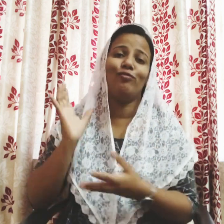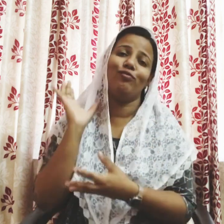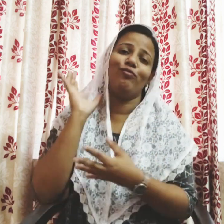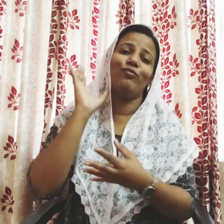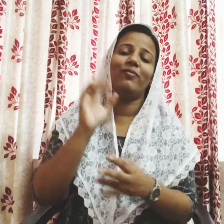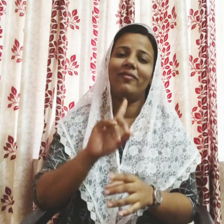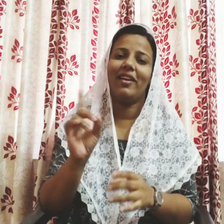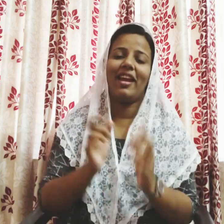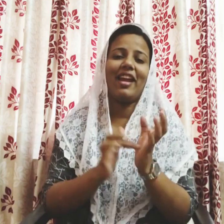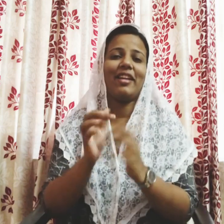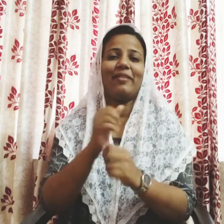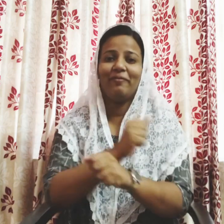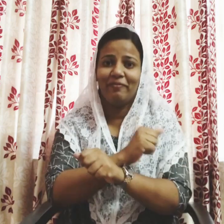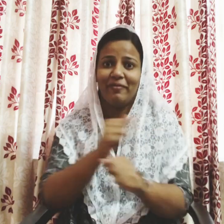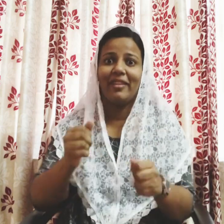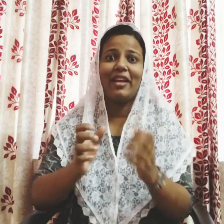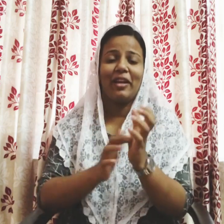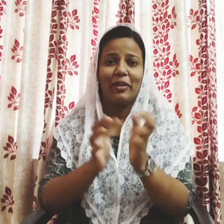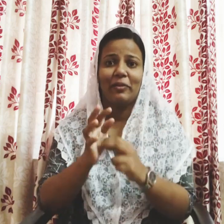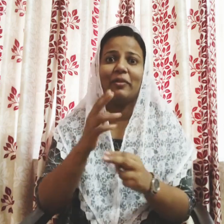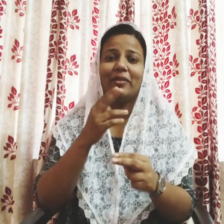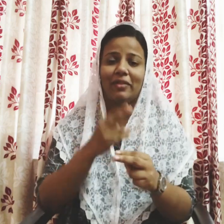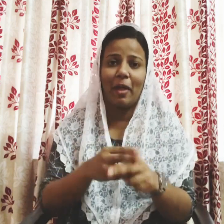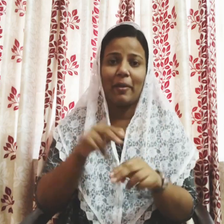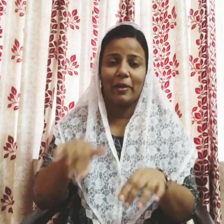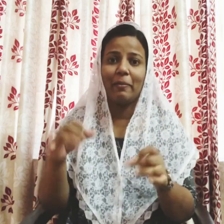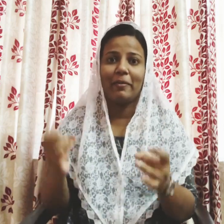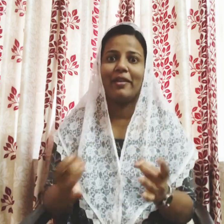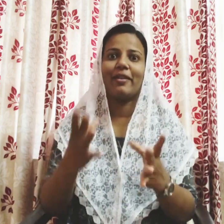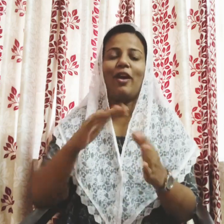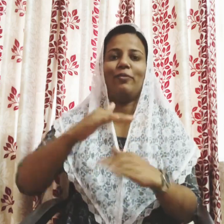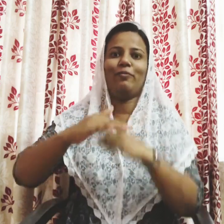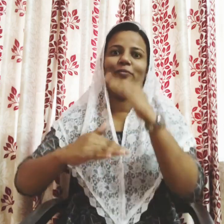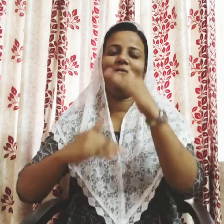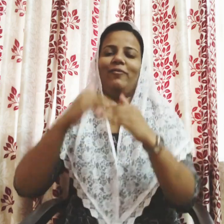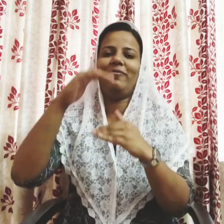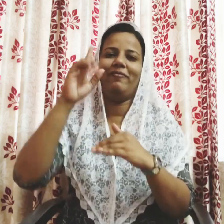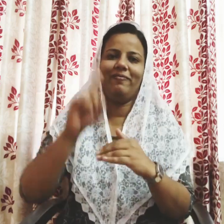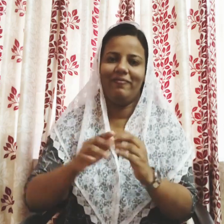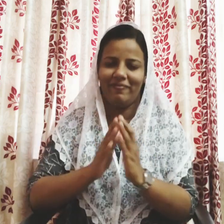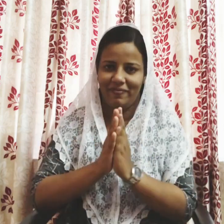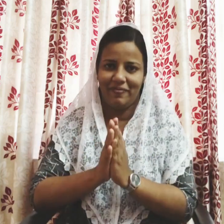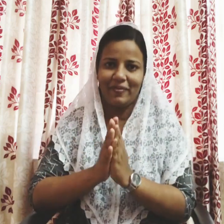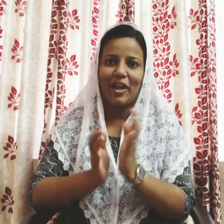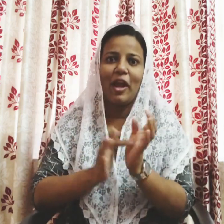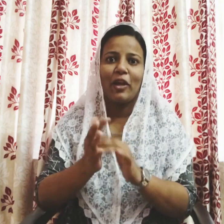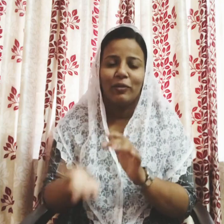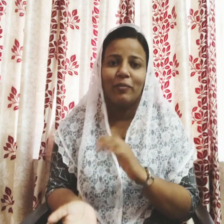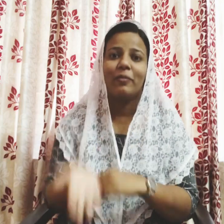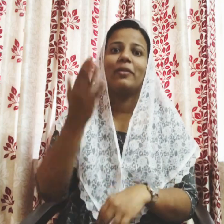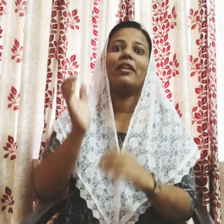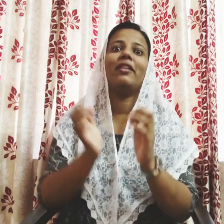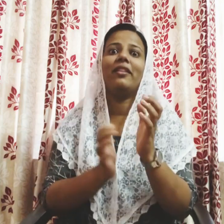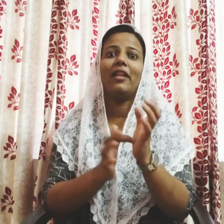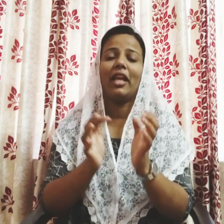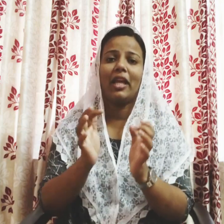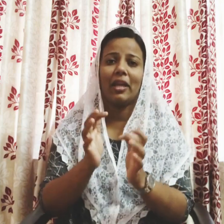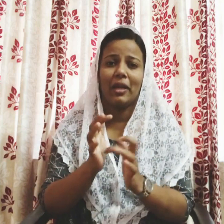ചുമക്കുന്ന, അമേൻ, എന്നെ രക്ഷിക്കുന്ന കർത്താവിൻ്റെ നാമം ഈ പ്രഭാതത്തിൽ ഉയരുമാറാകട്ടെ. ദൈവം നമുക്ക് ഉദ്ധാരണങ്ങളുടെ ദൈവമാകുന്നു.